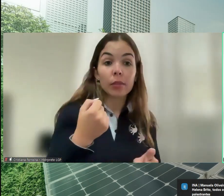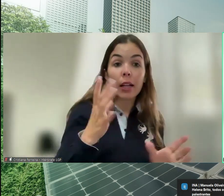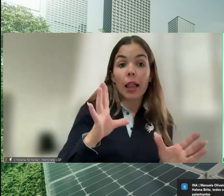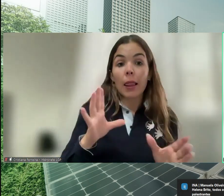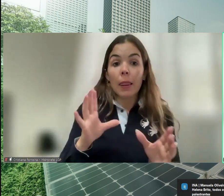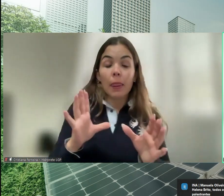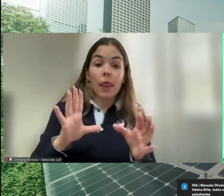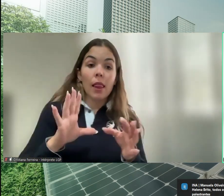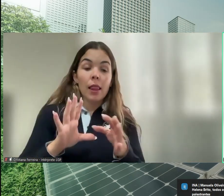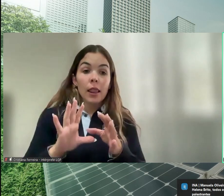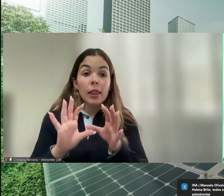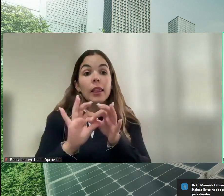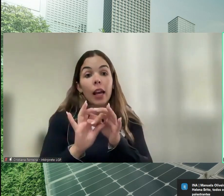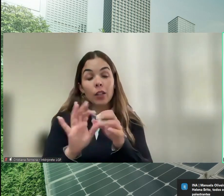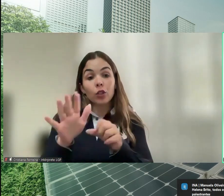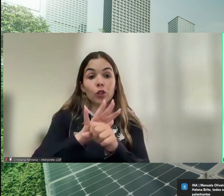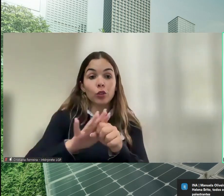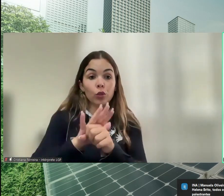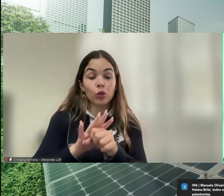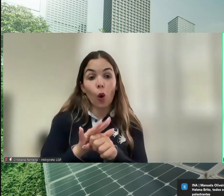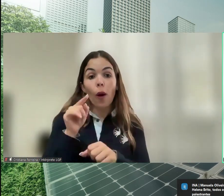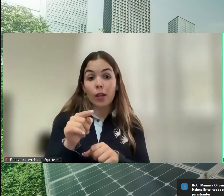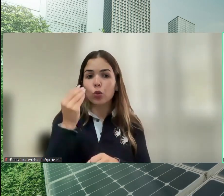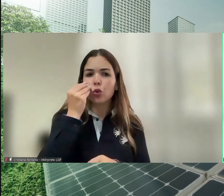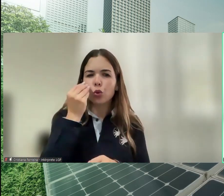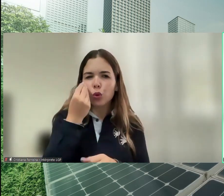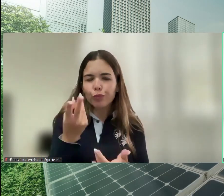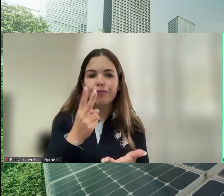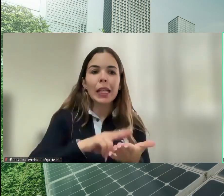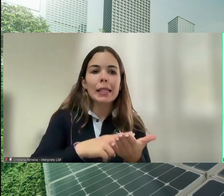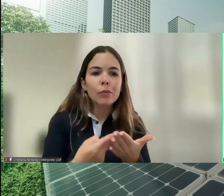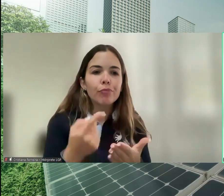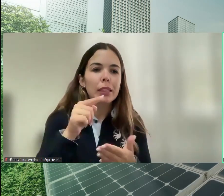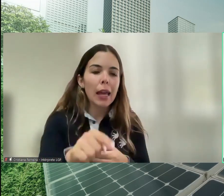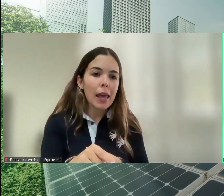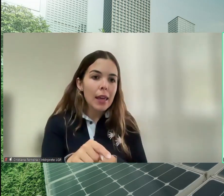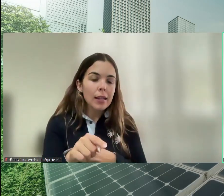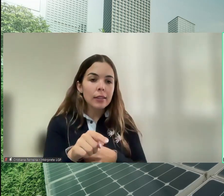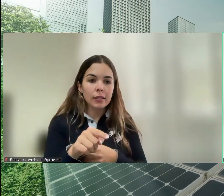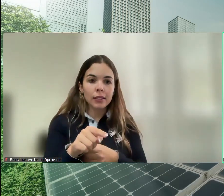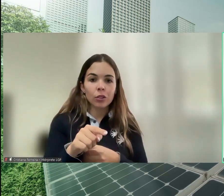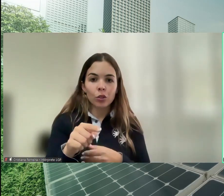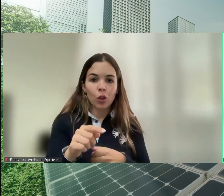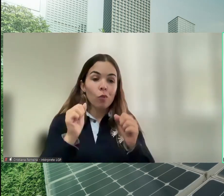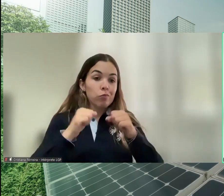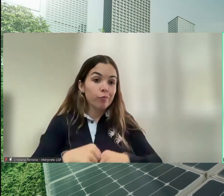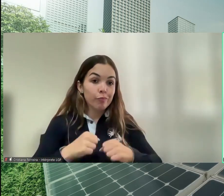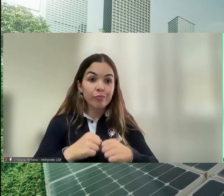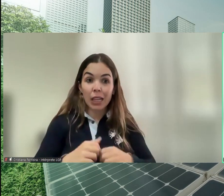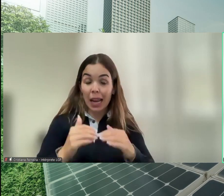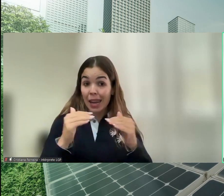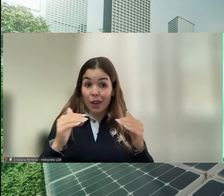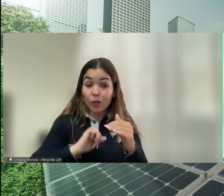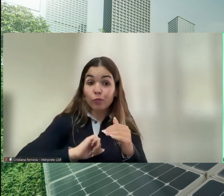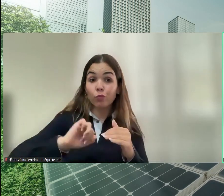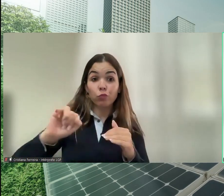relacionado com esta questão é como é que podemos traduzir estes compromissos políticos de alto nível, o Acordo de Paris,